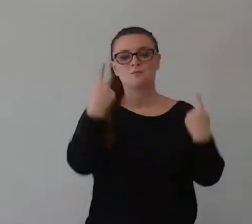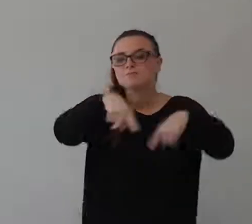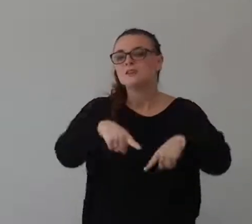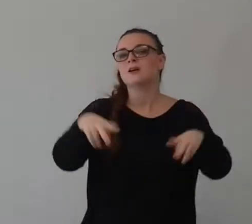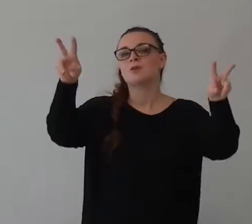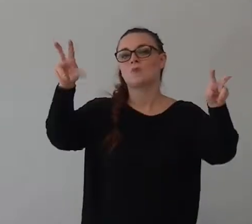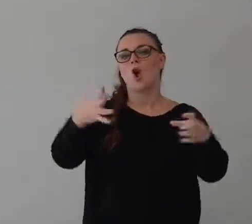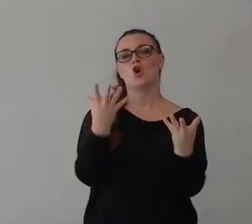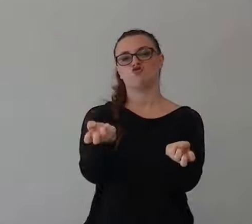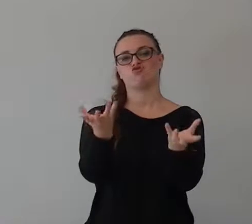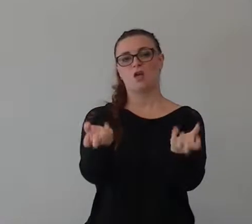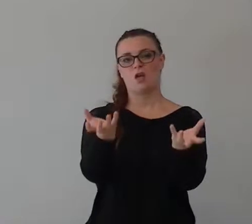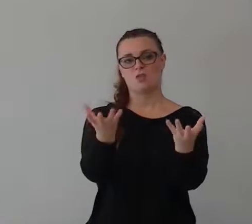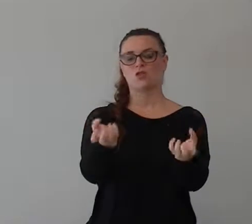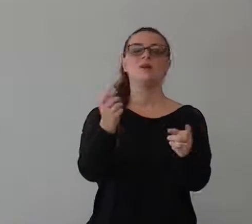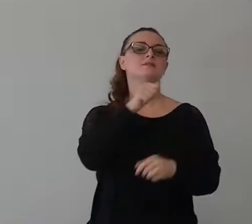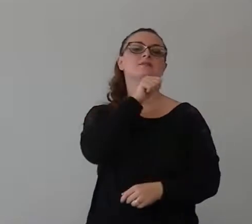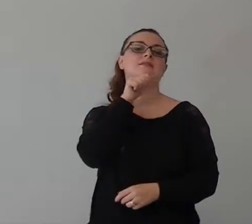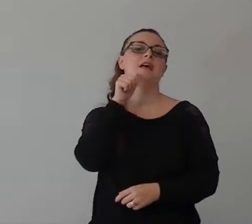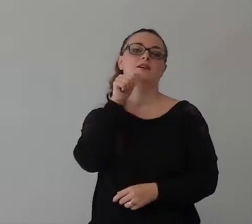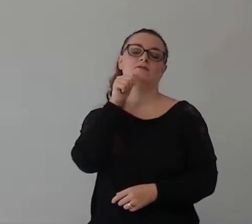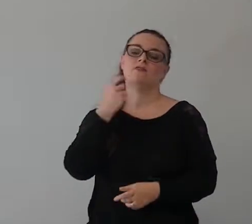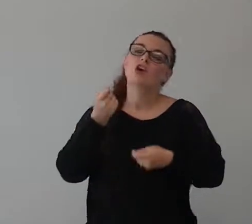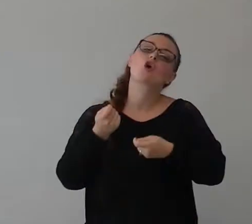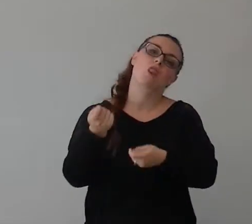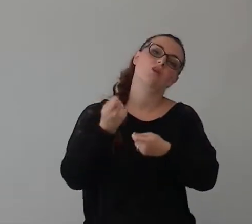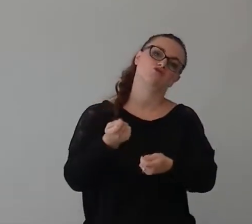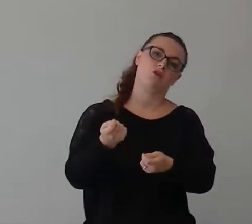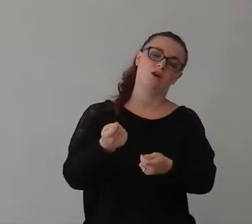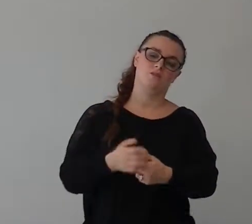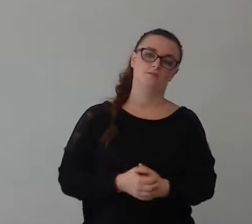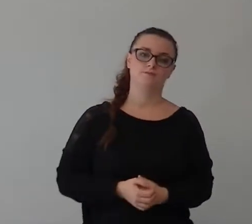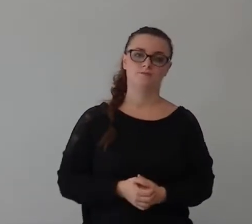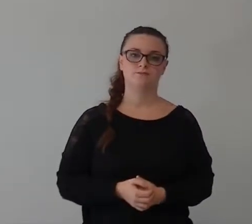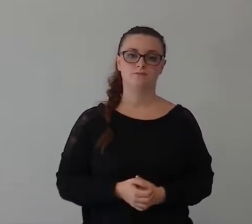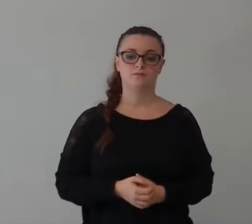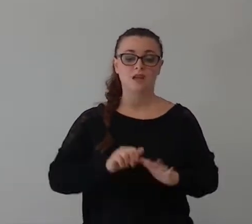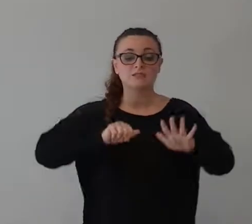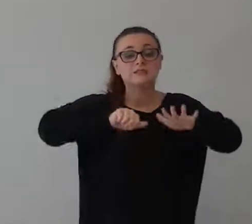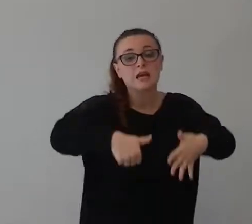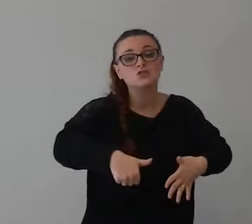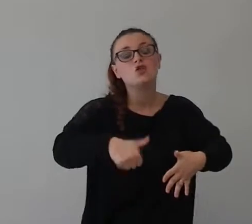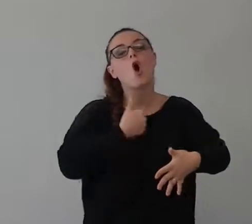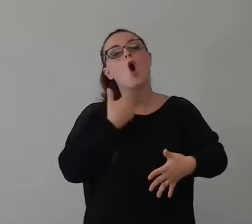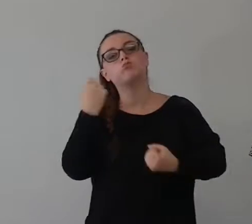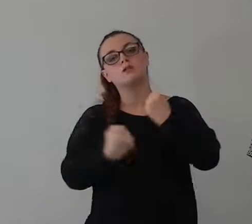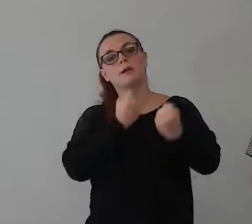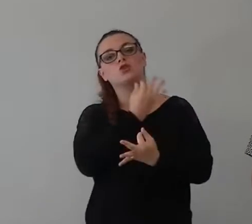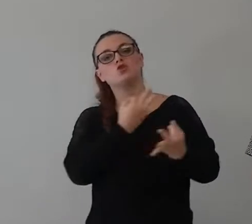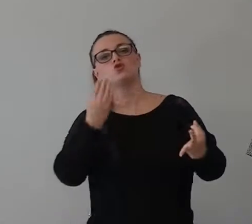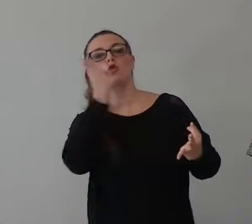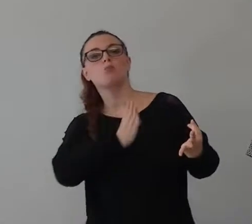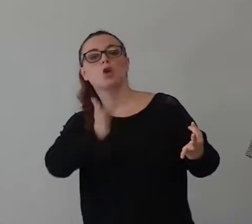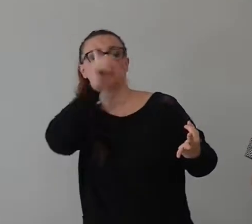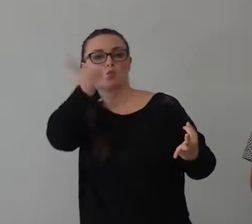concetto. Incoraggiatevi, incoraggiamoci. La sesta cosa che fa è che